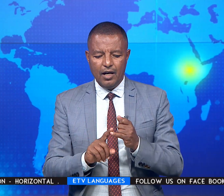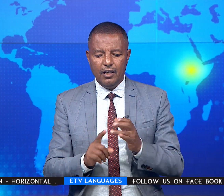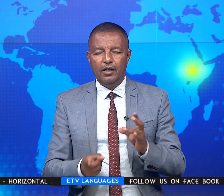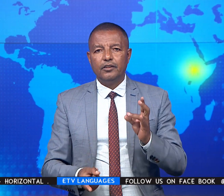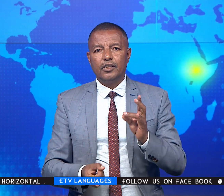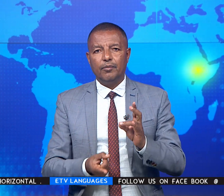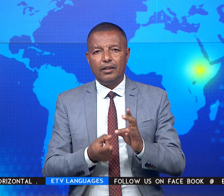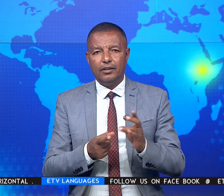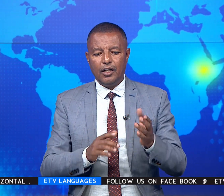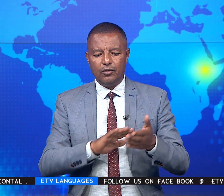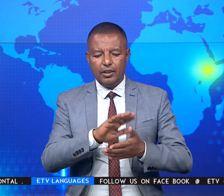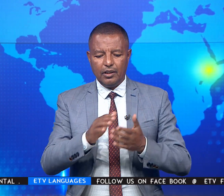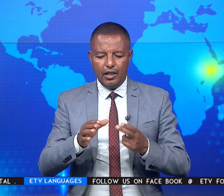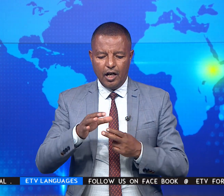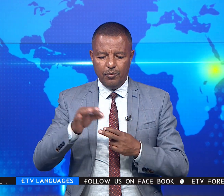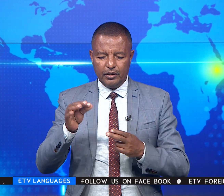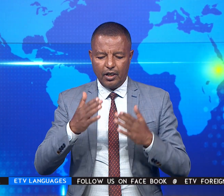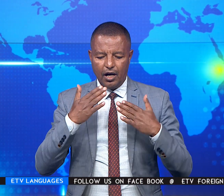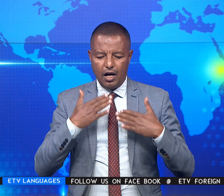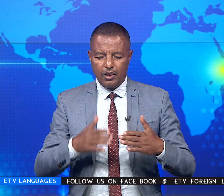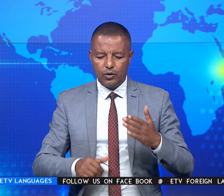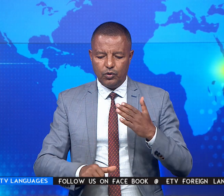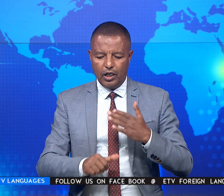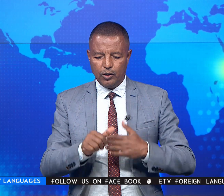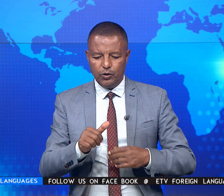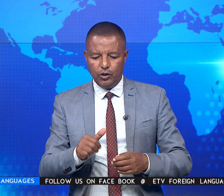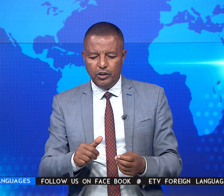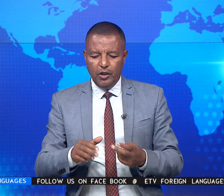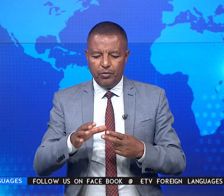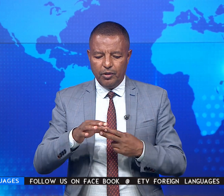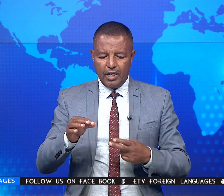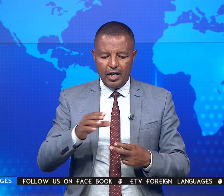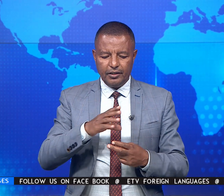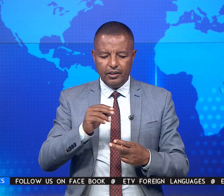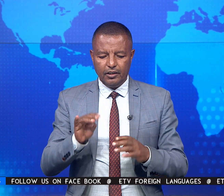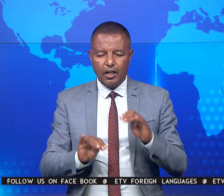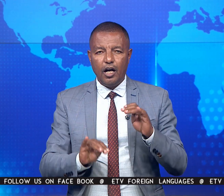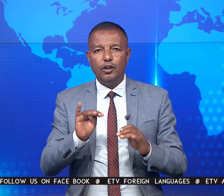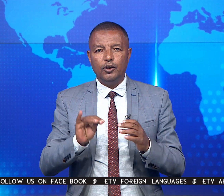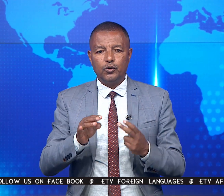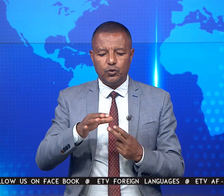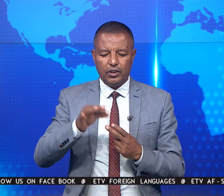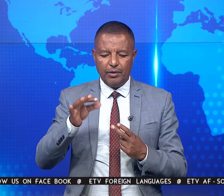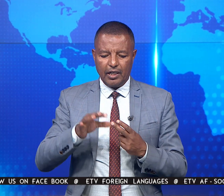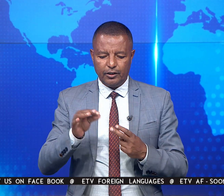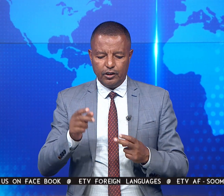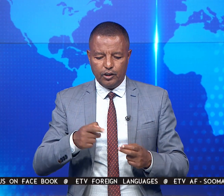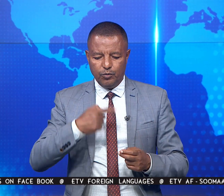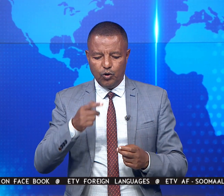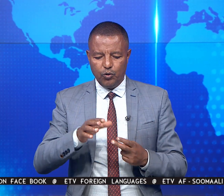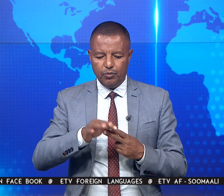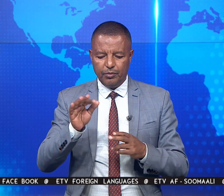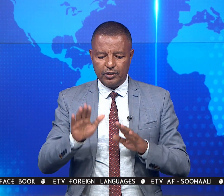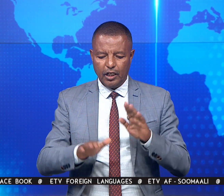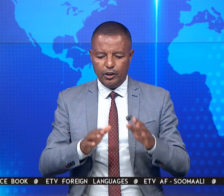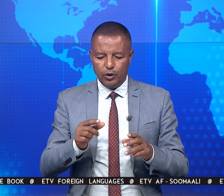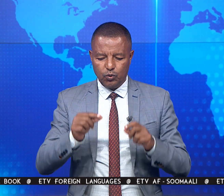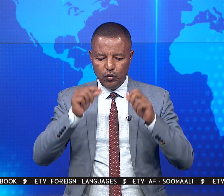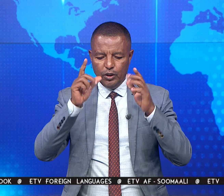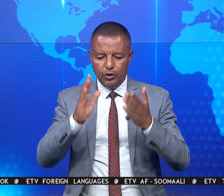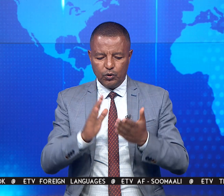በመጨረሻ 7ኛው ጠቅላላ ምርጫ አካል ጉዳተኞች በመራጭነትና እጩ ተመራጭነት ብሎም